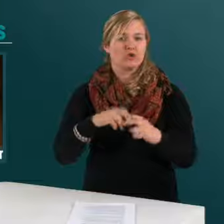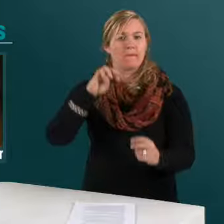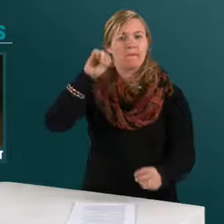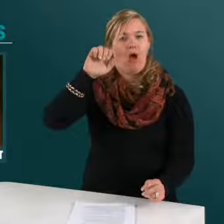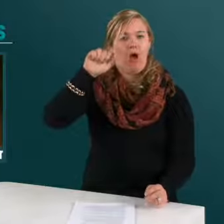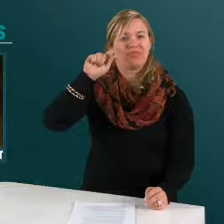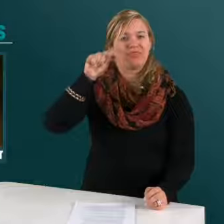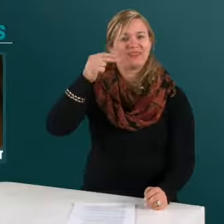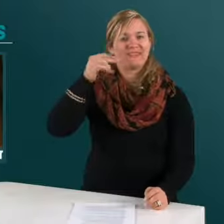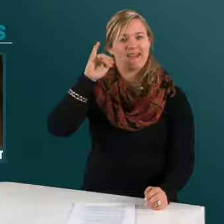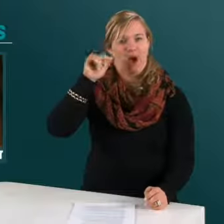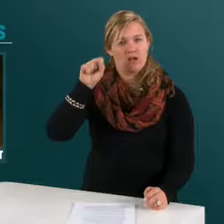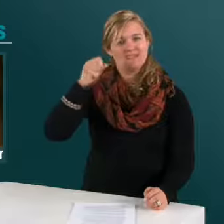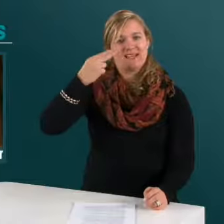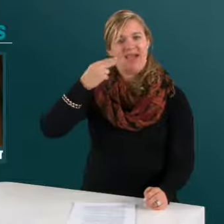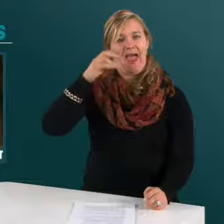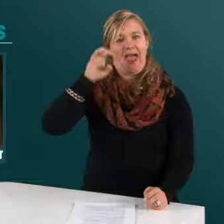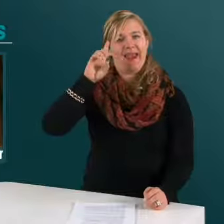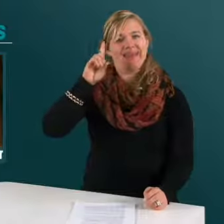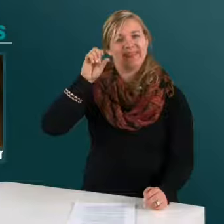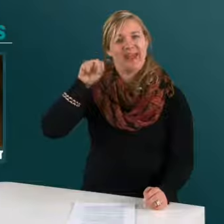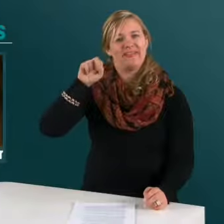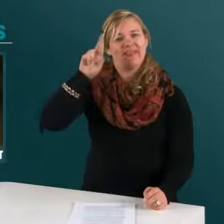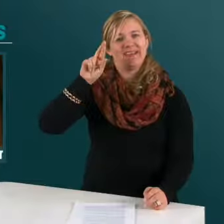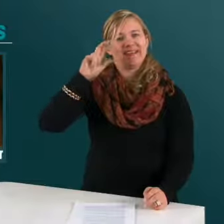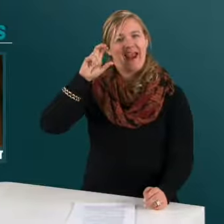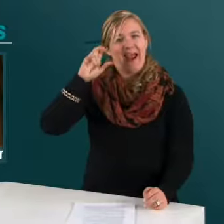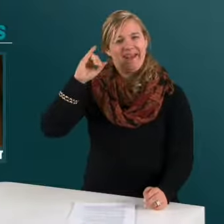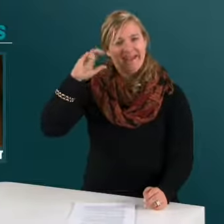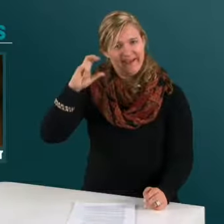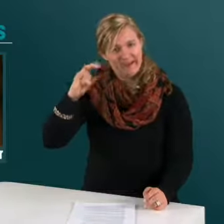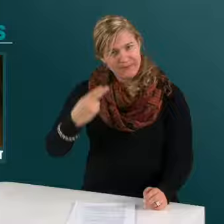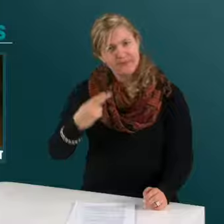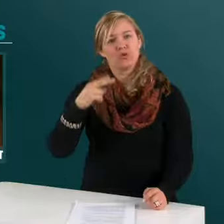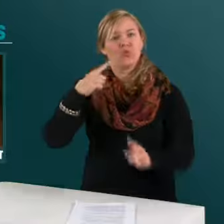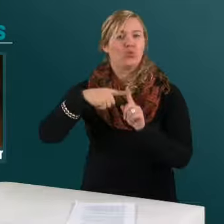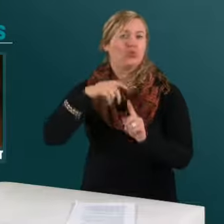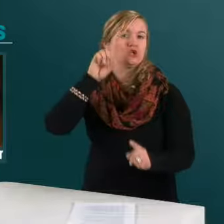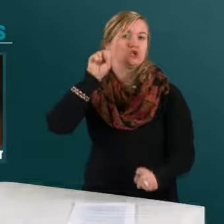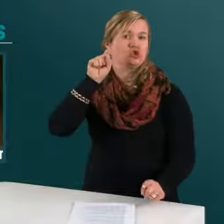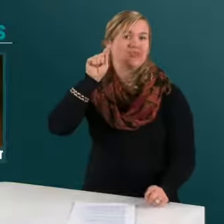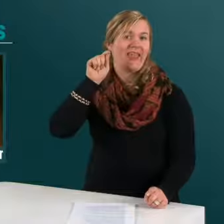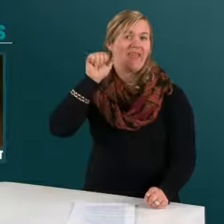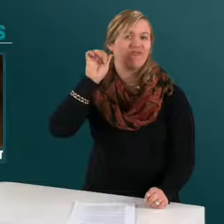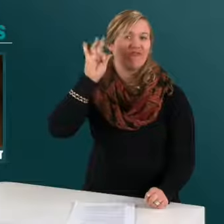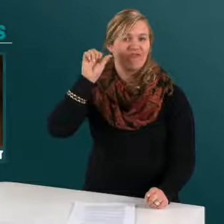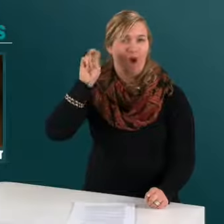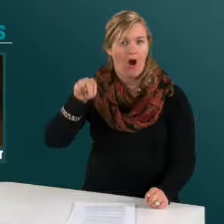berlin die zwei forscher matthias heidenreich und stefan lechner